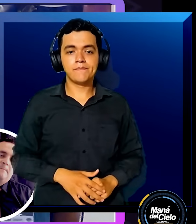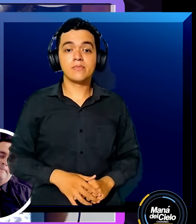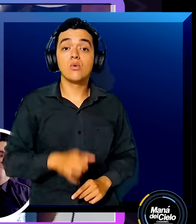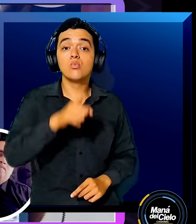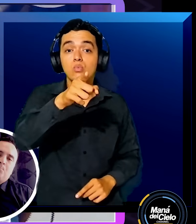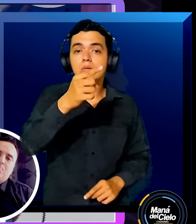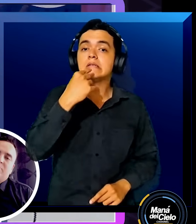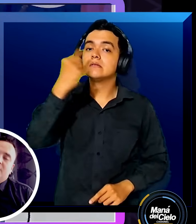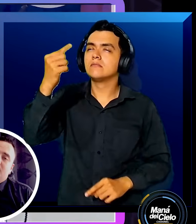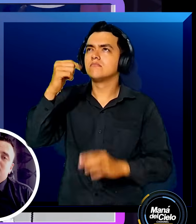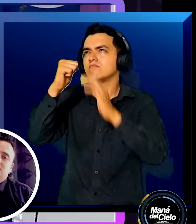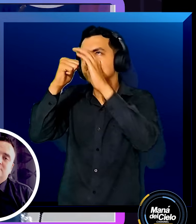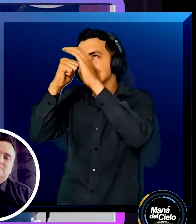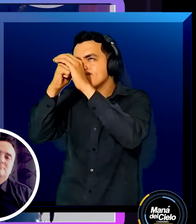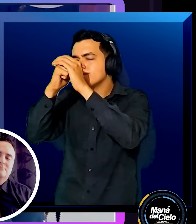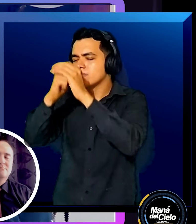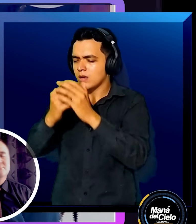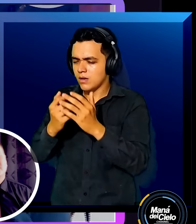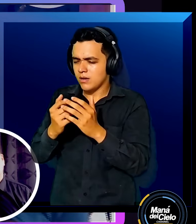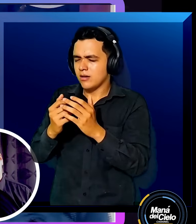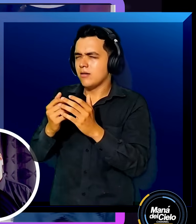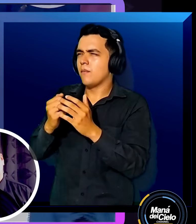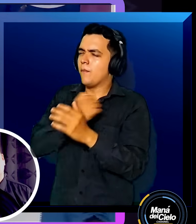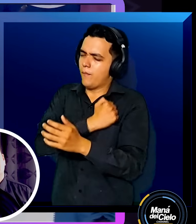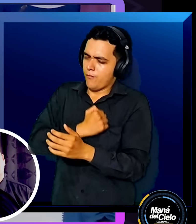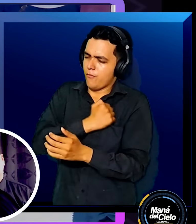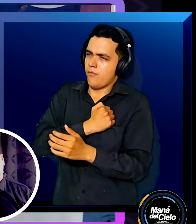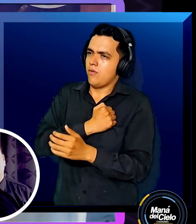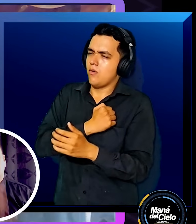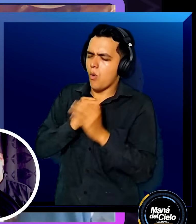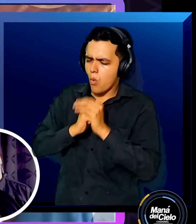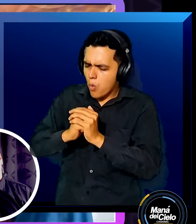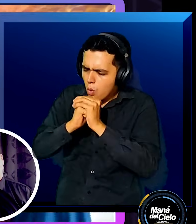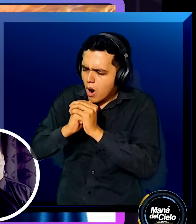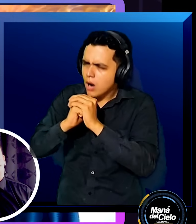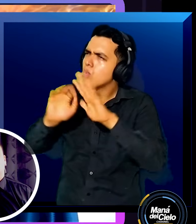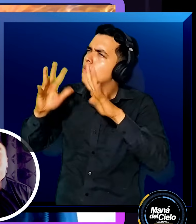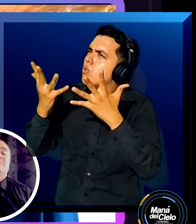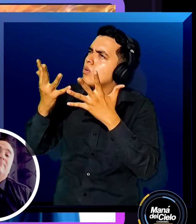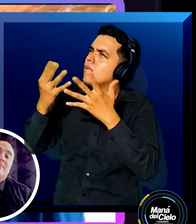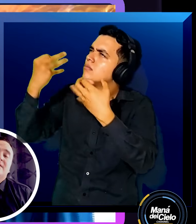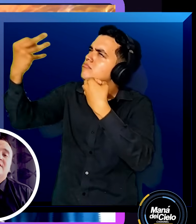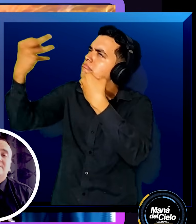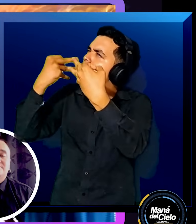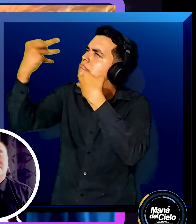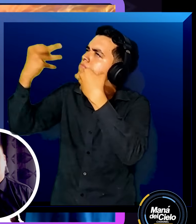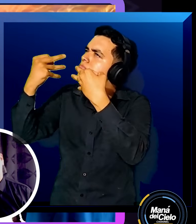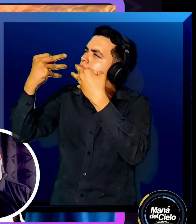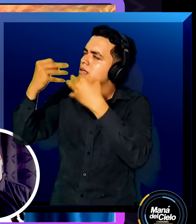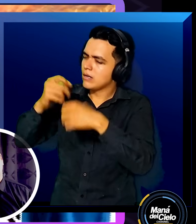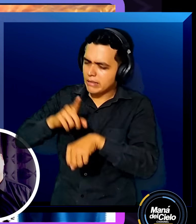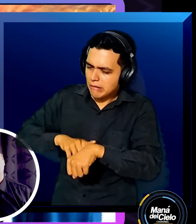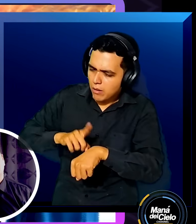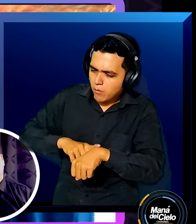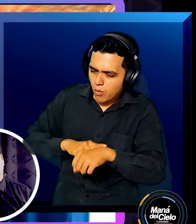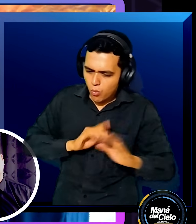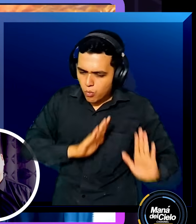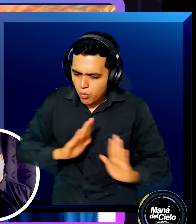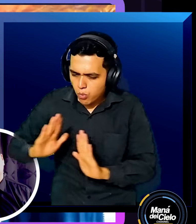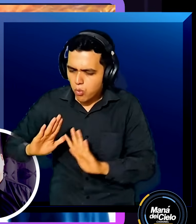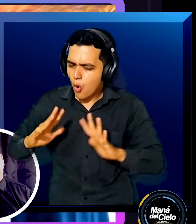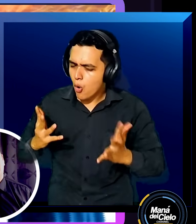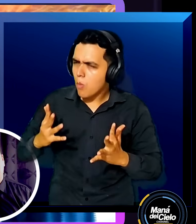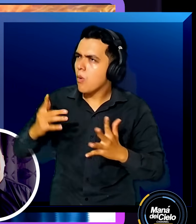Nos falta aprender a rogar. Nos falta aprender a rogar. Nos falta aprender a rogar. Nos